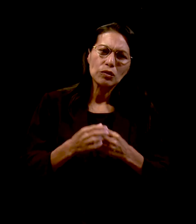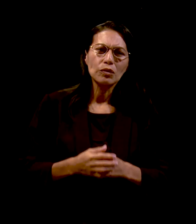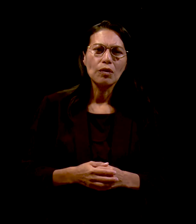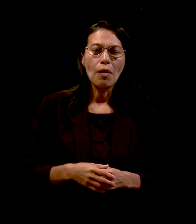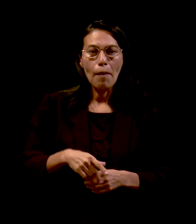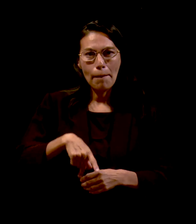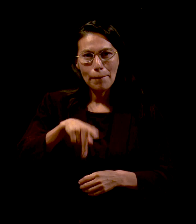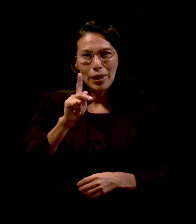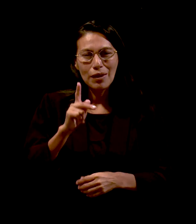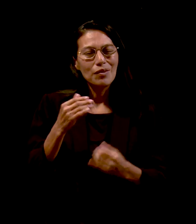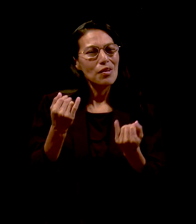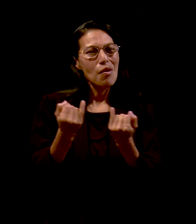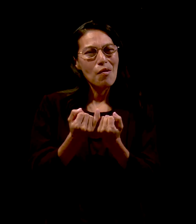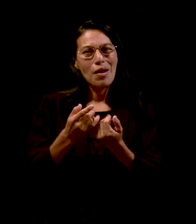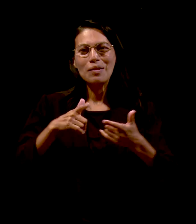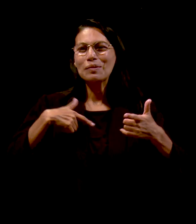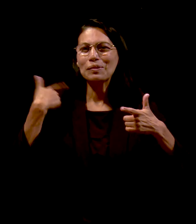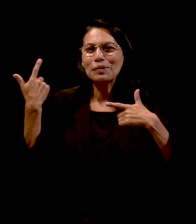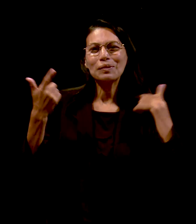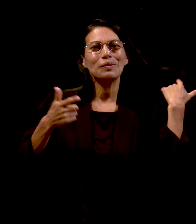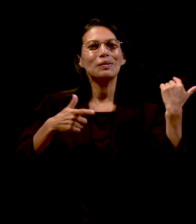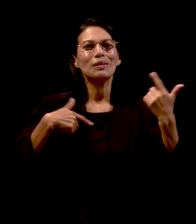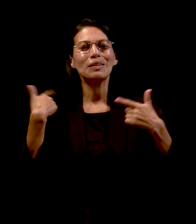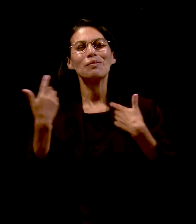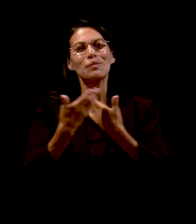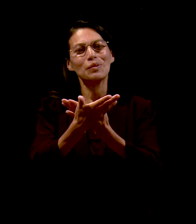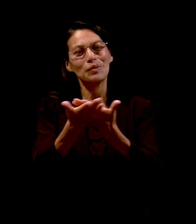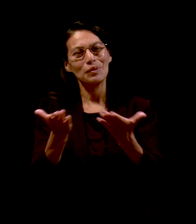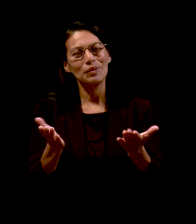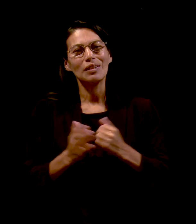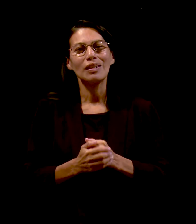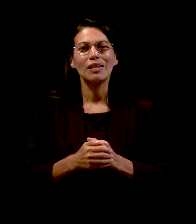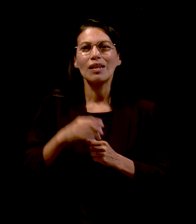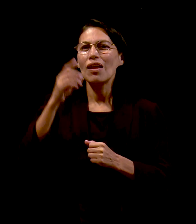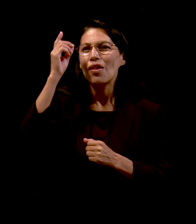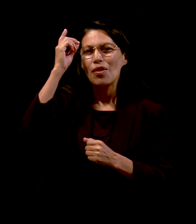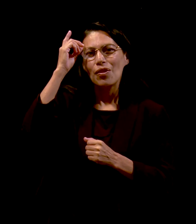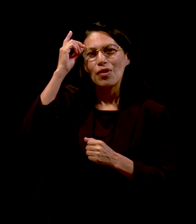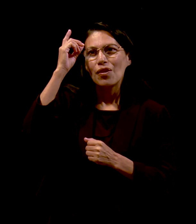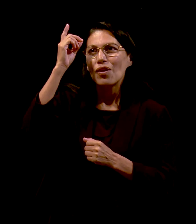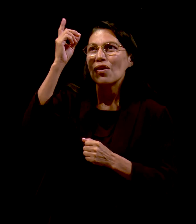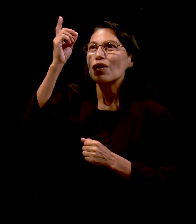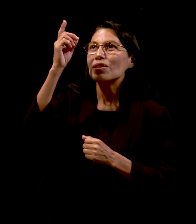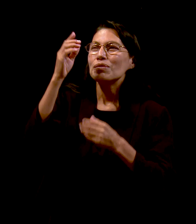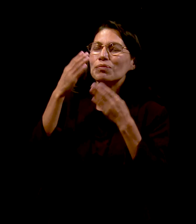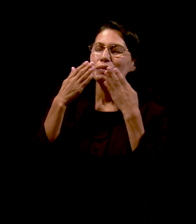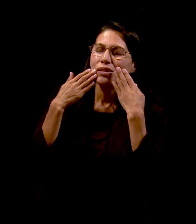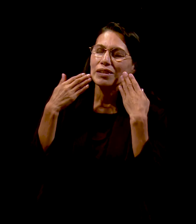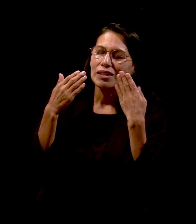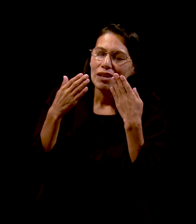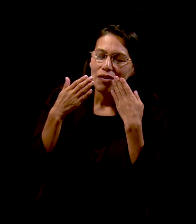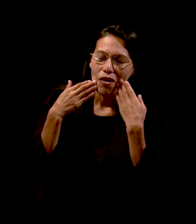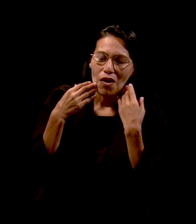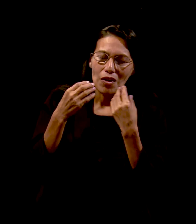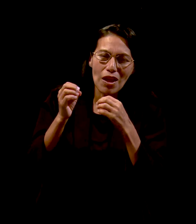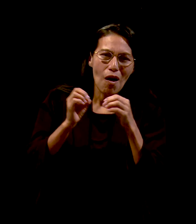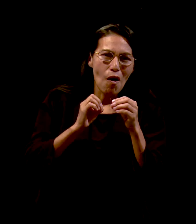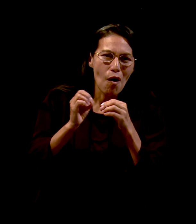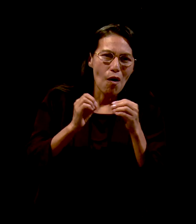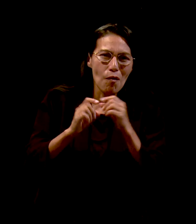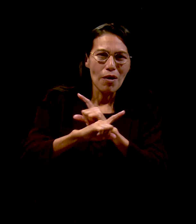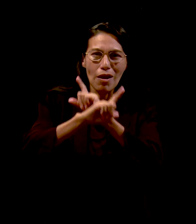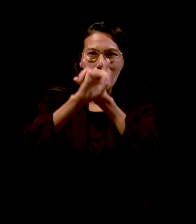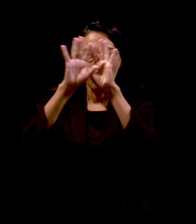sufrimos con ustedes pero también nos gozamos con ustedes cuando dios en su misericordia